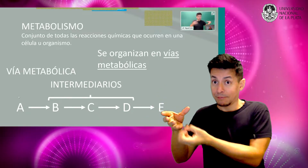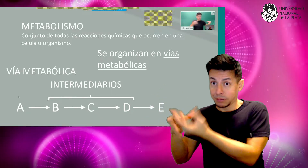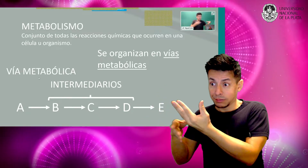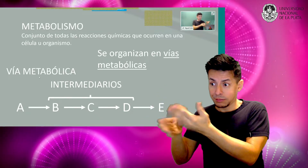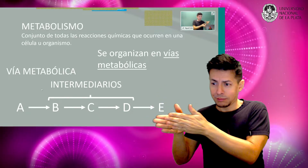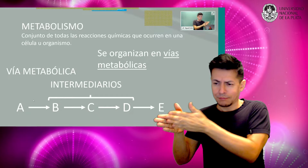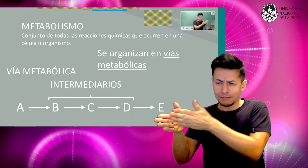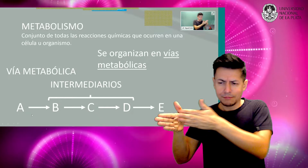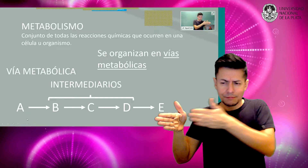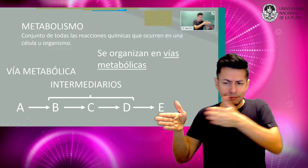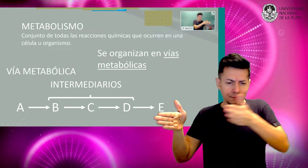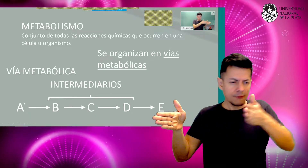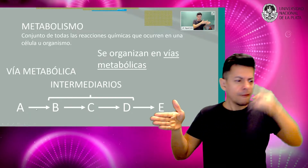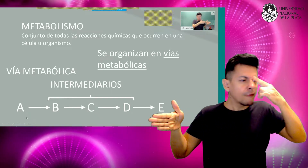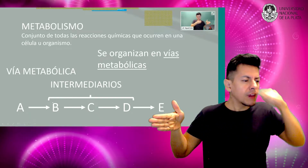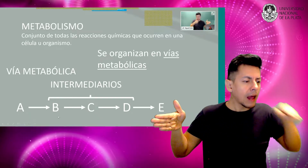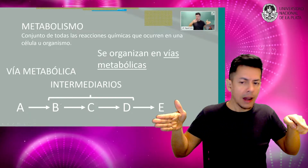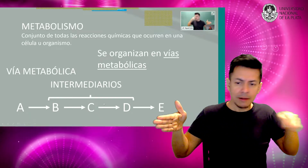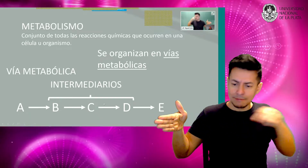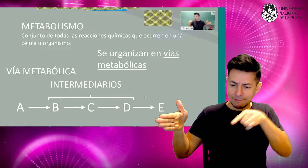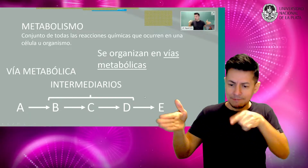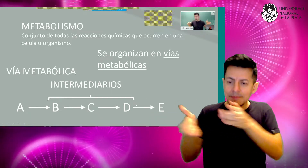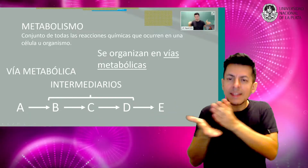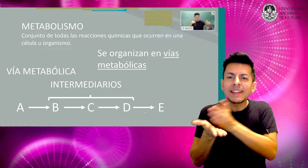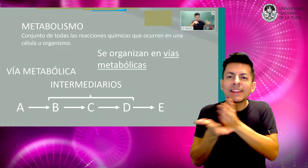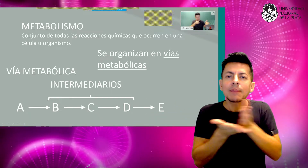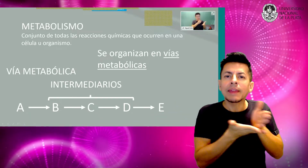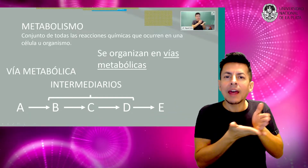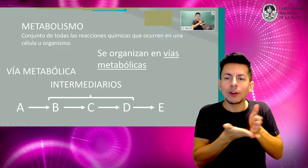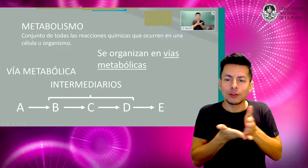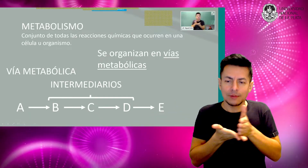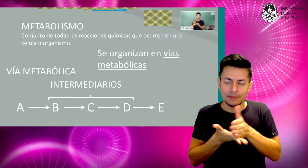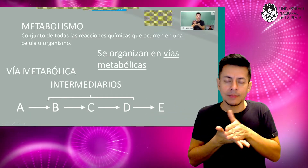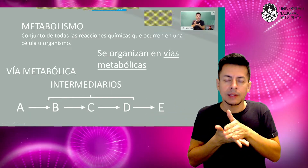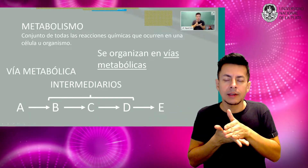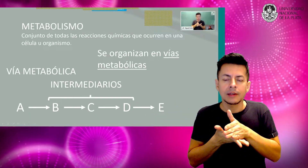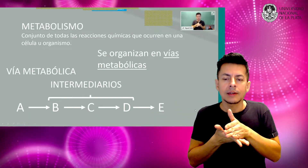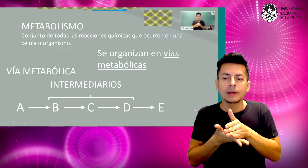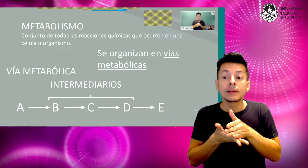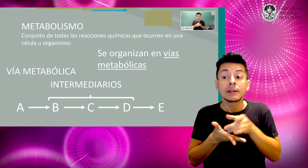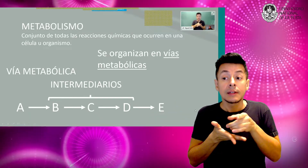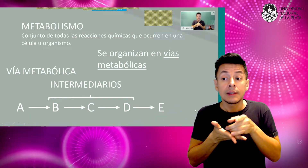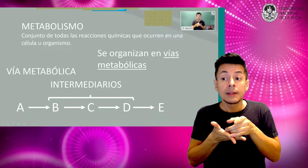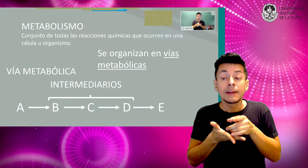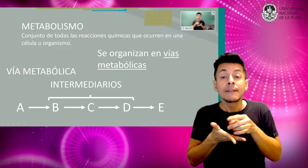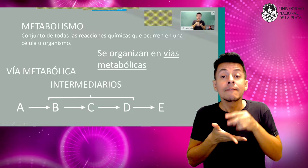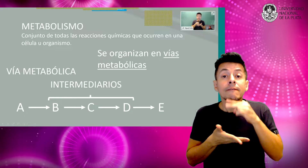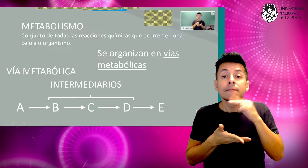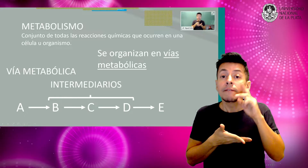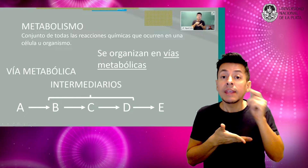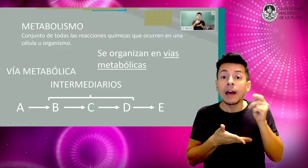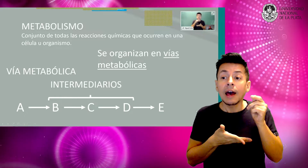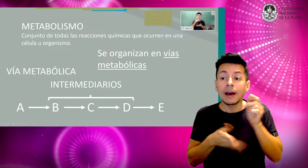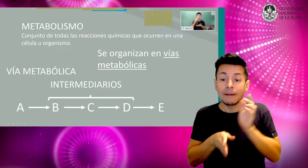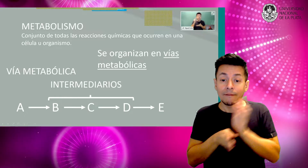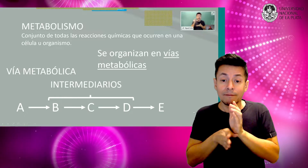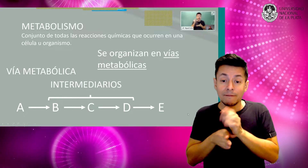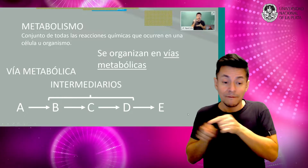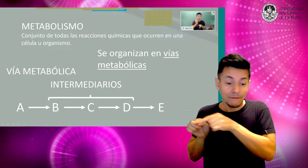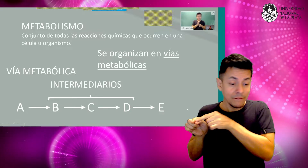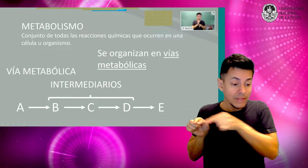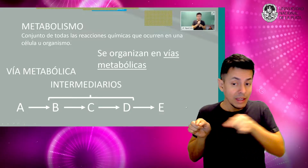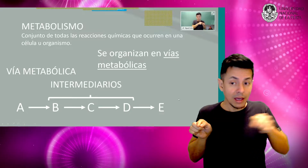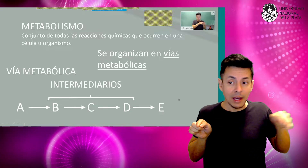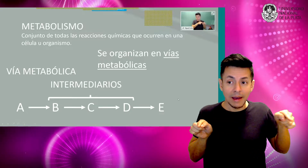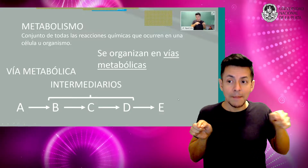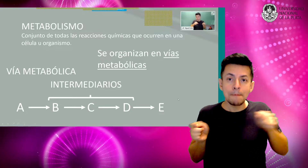Entonces, una vía metabólica es un conjunto de reacciones concatenadas, ordenadas,